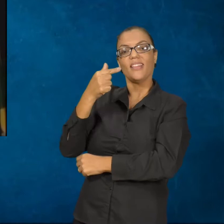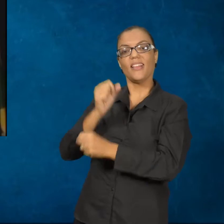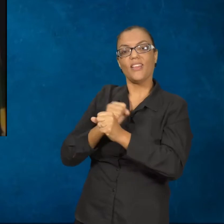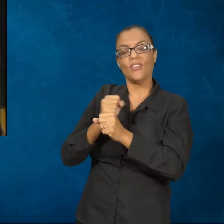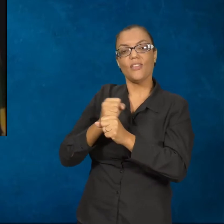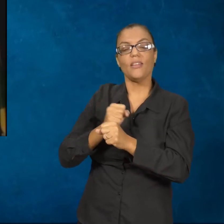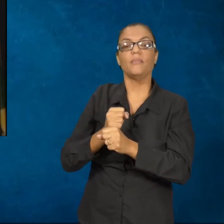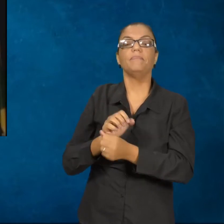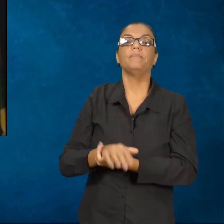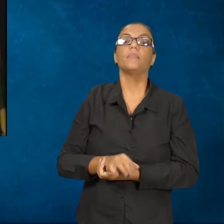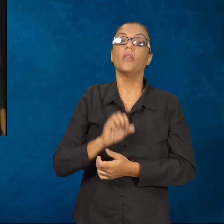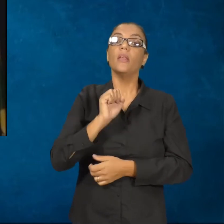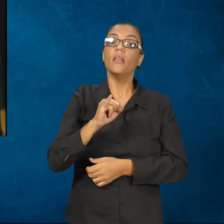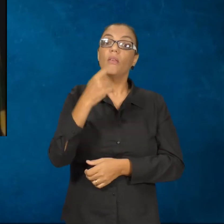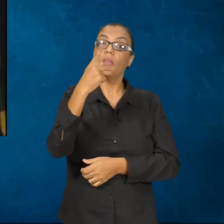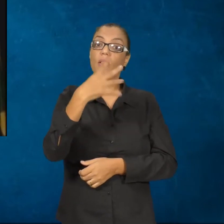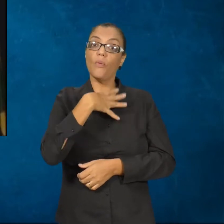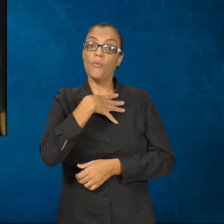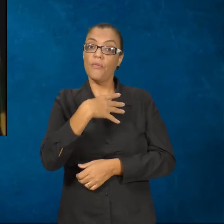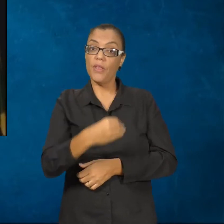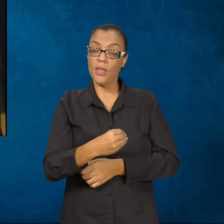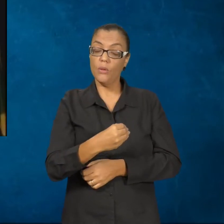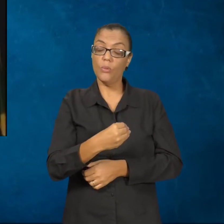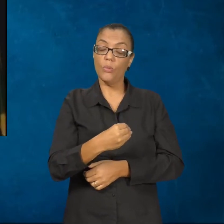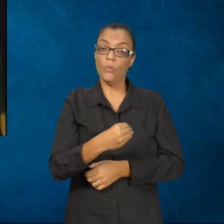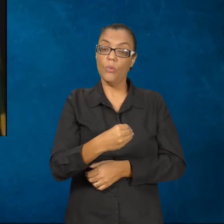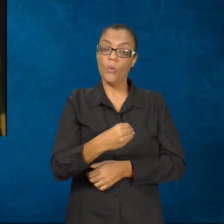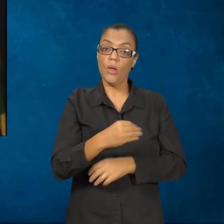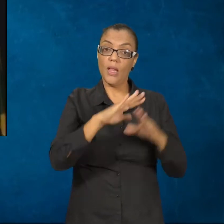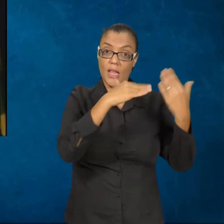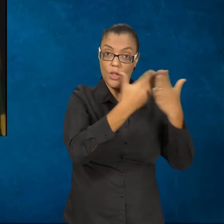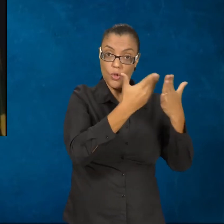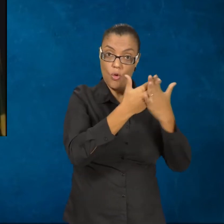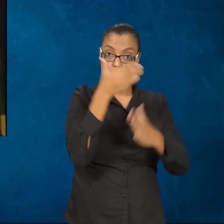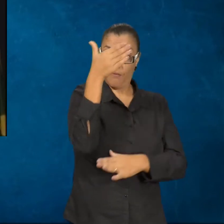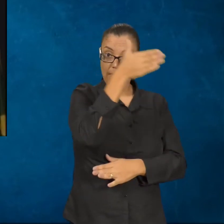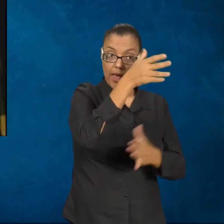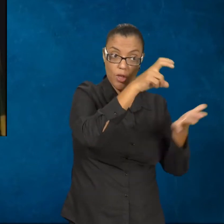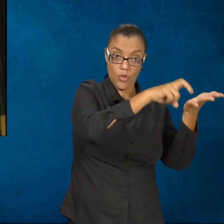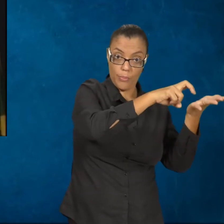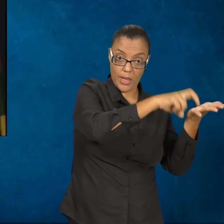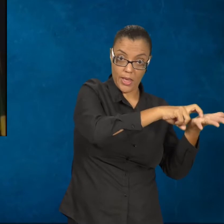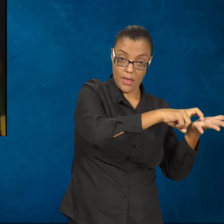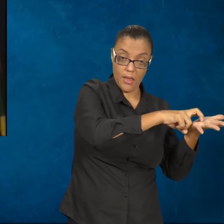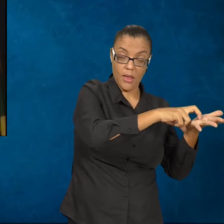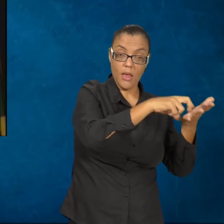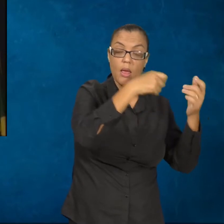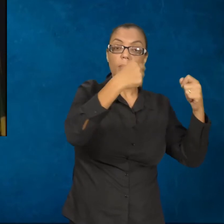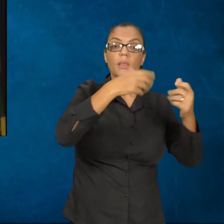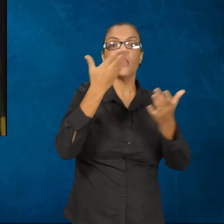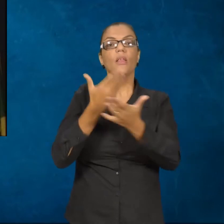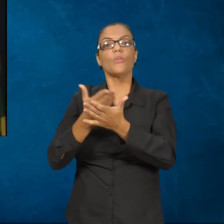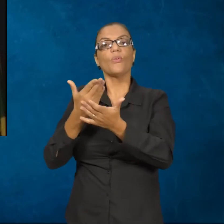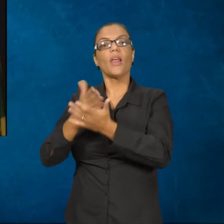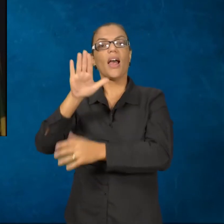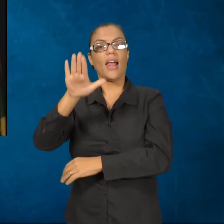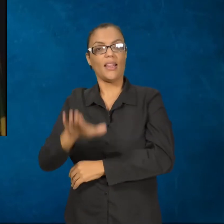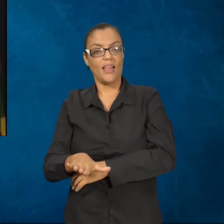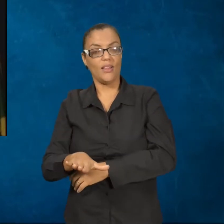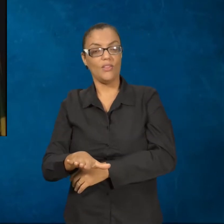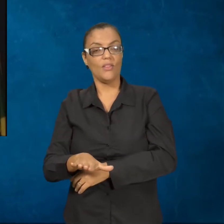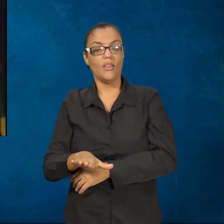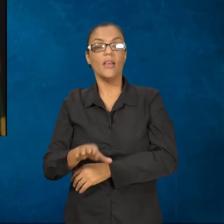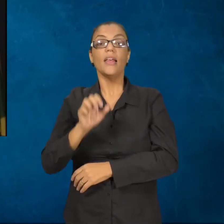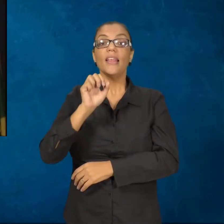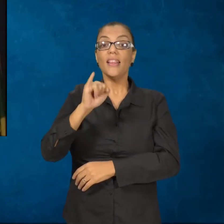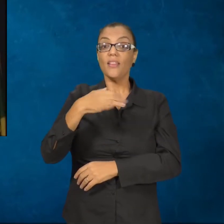Se seu filho assiste aula de manhã, ele estuda à tarde. Se seu filho assiste aula à